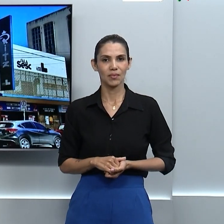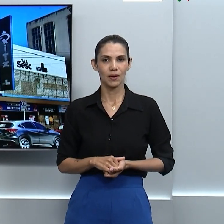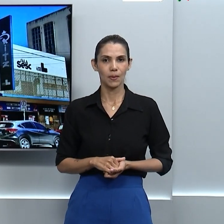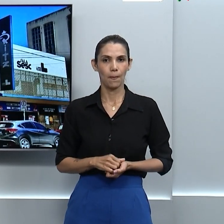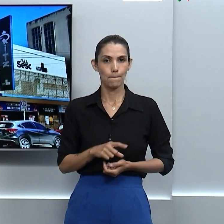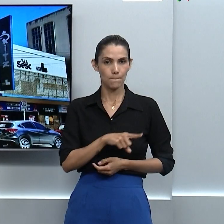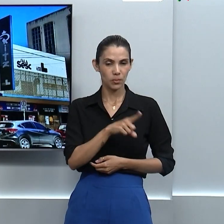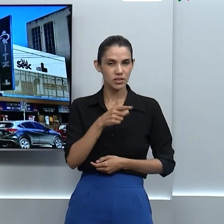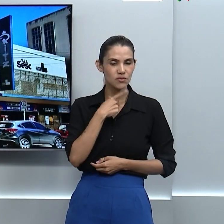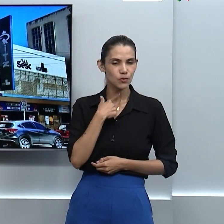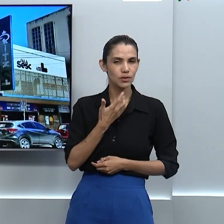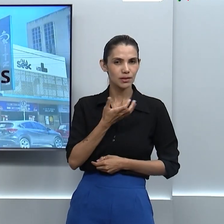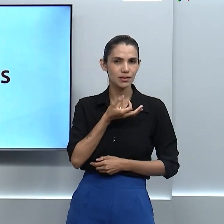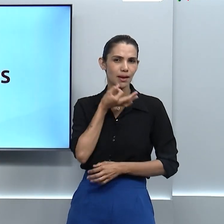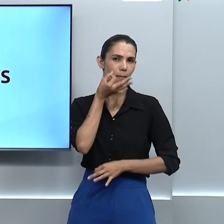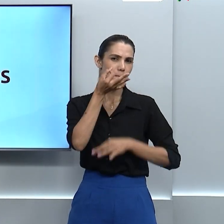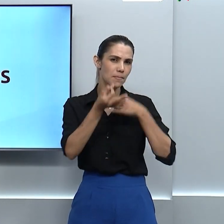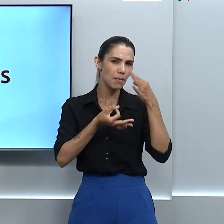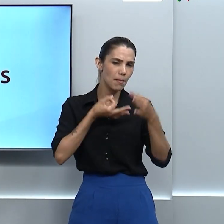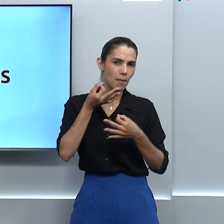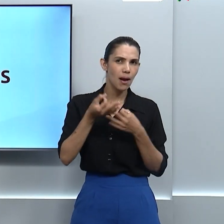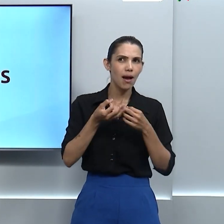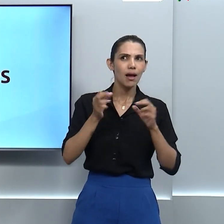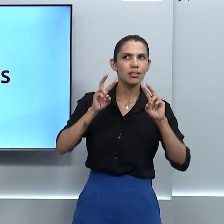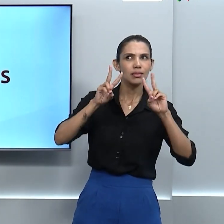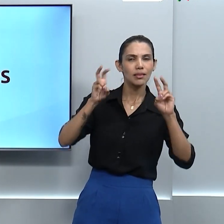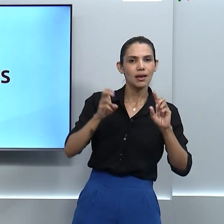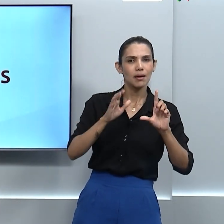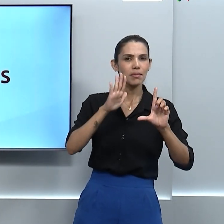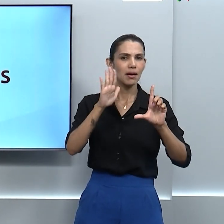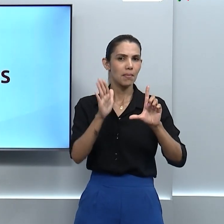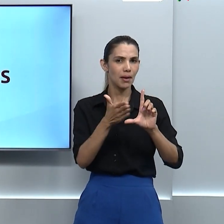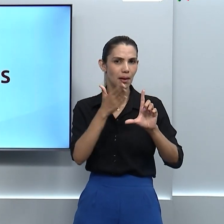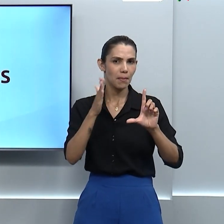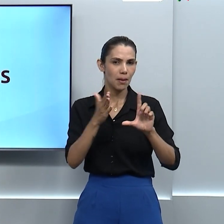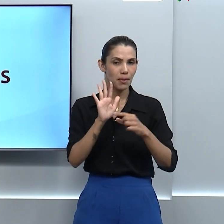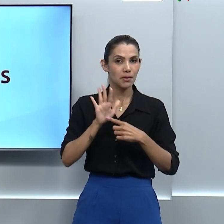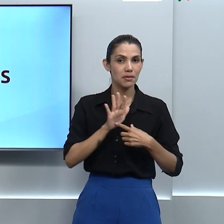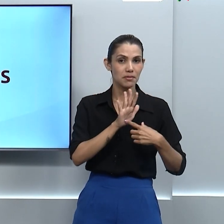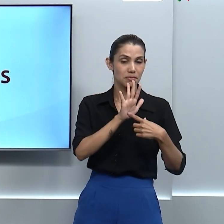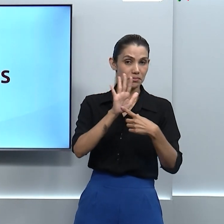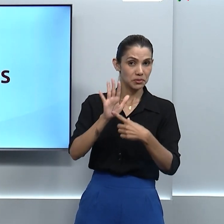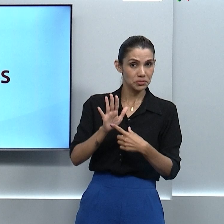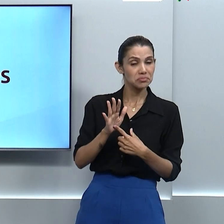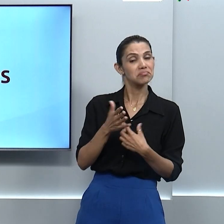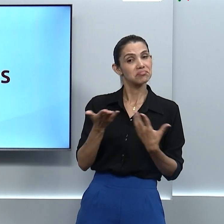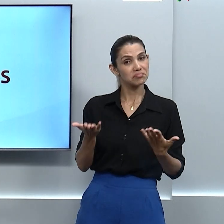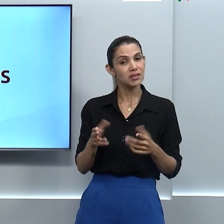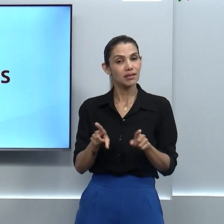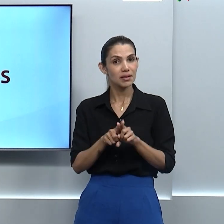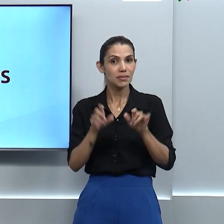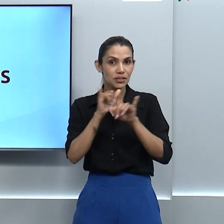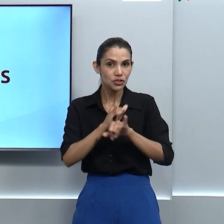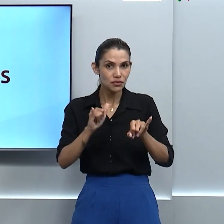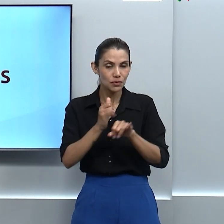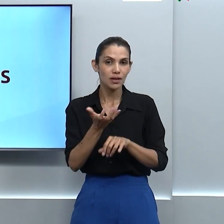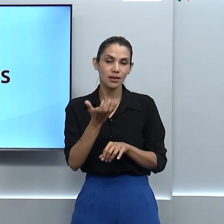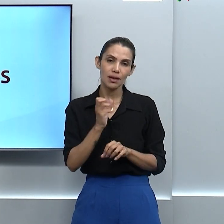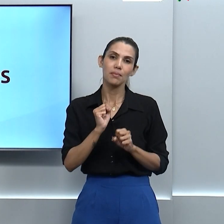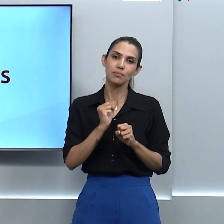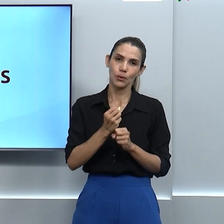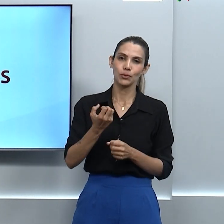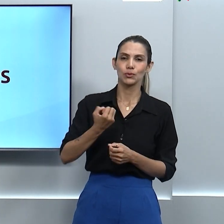Se você quiser fazer a sua sugestão para a gente, de evento para divulgar ou de tema para os nossos conteúdos, é só mandar uma mensagem no